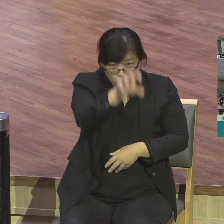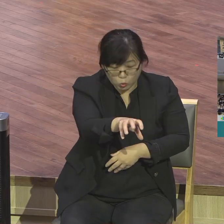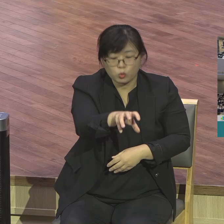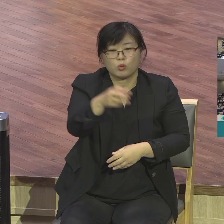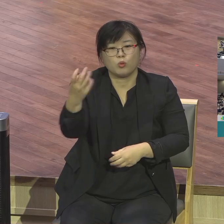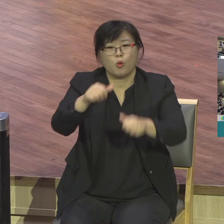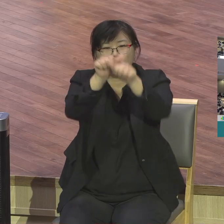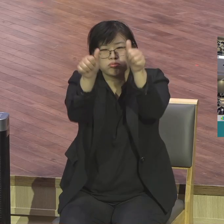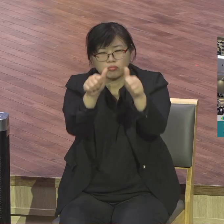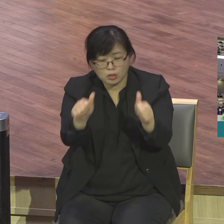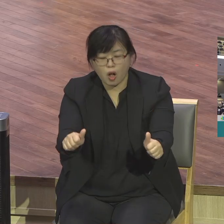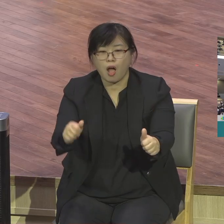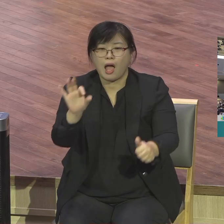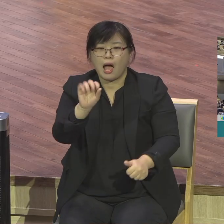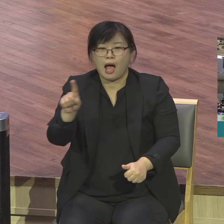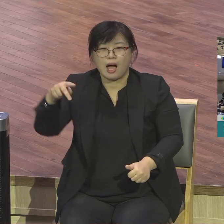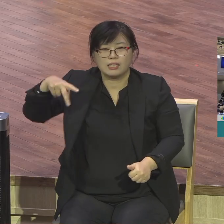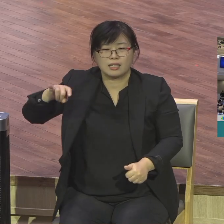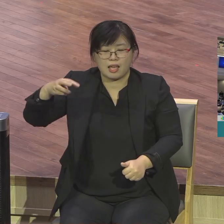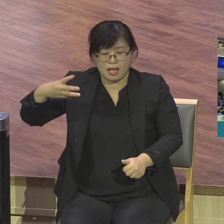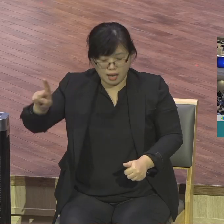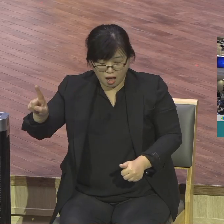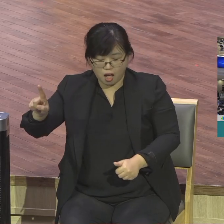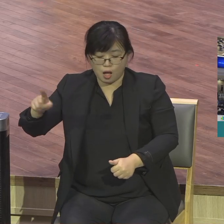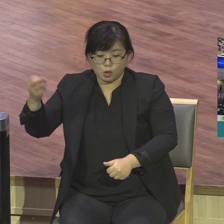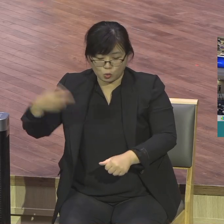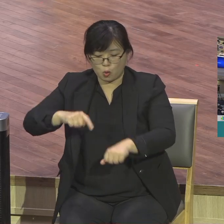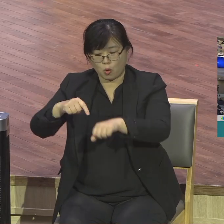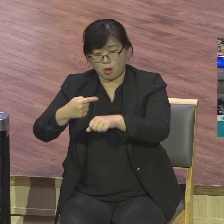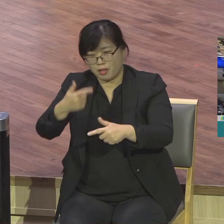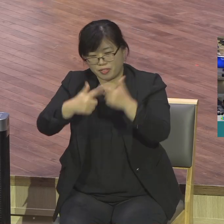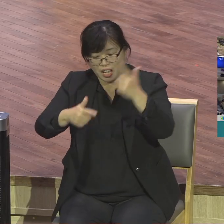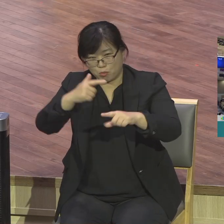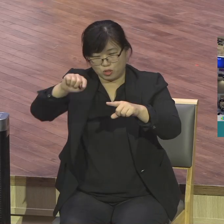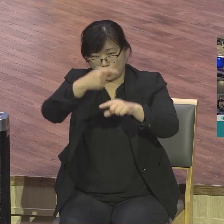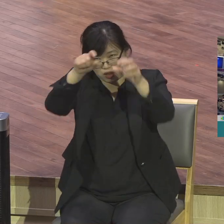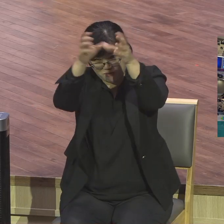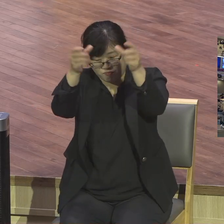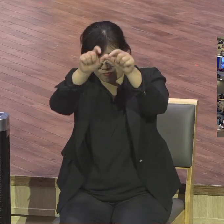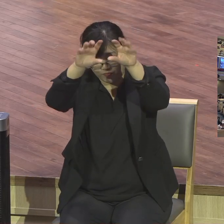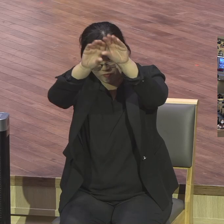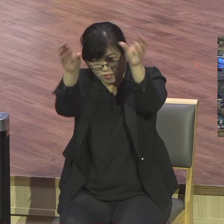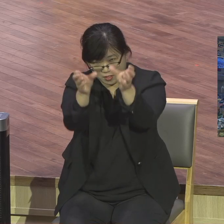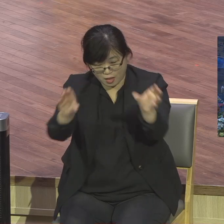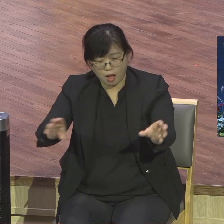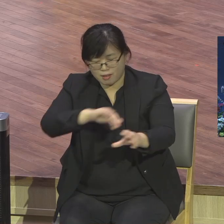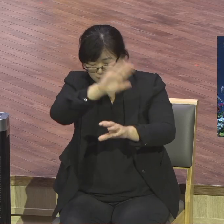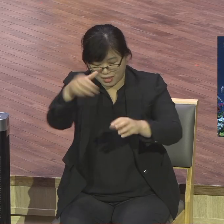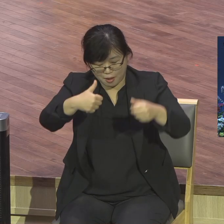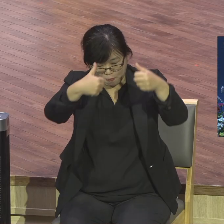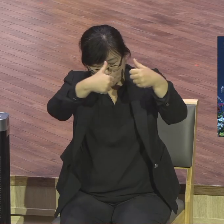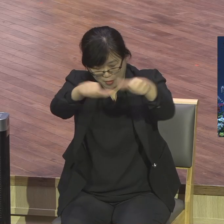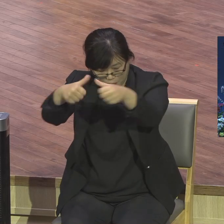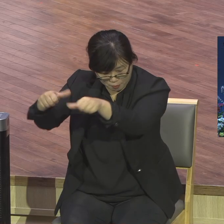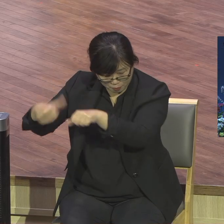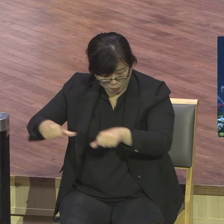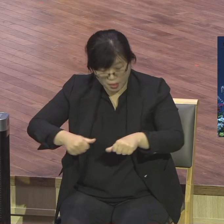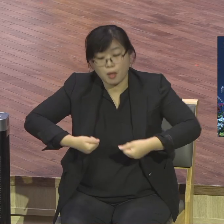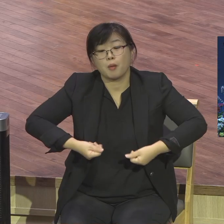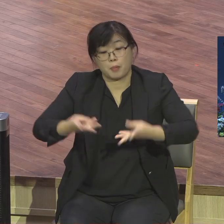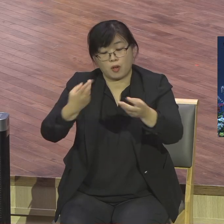또 조각한 신상들을 찍어 그 이름을 고전 멸하라. 신명기